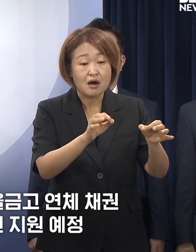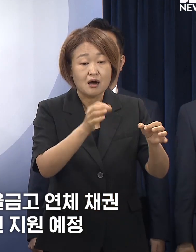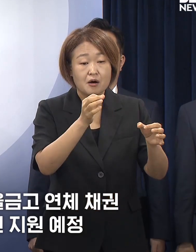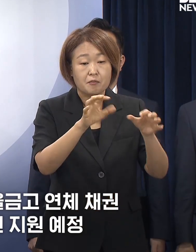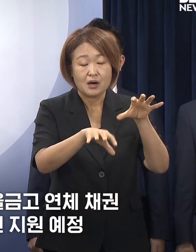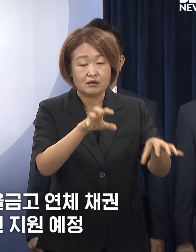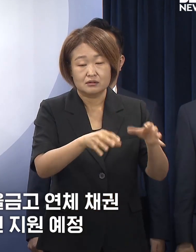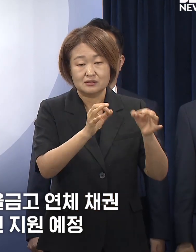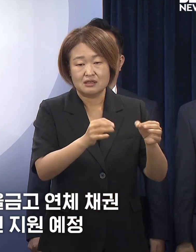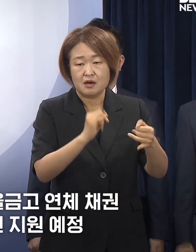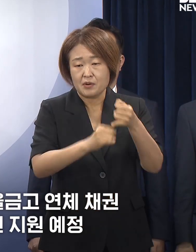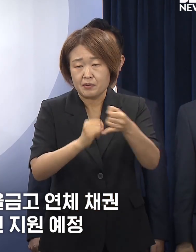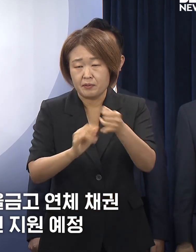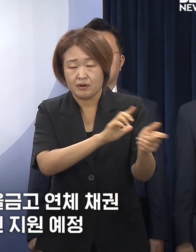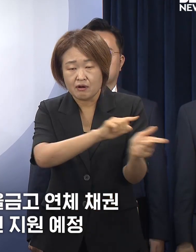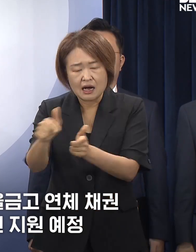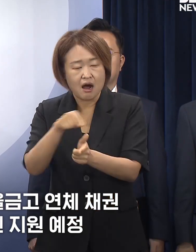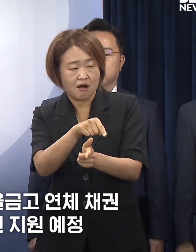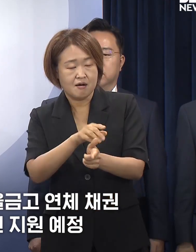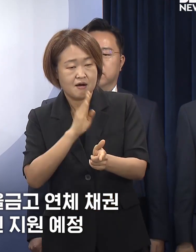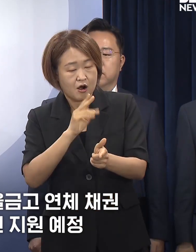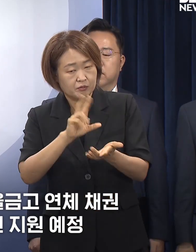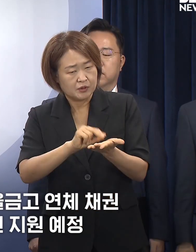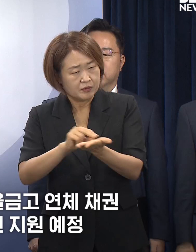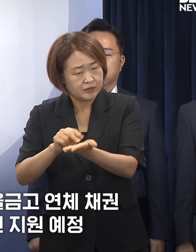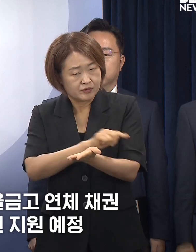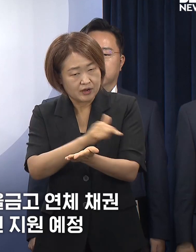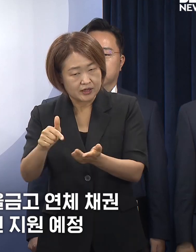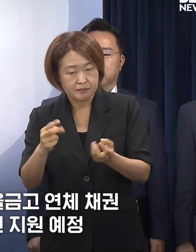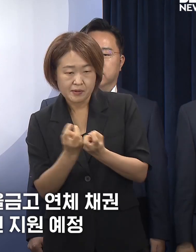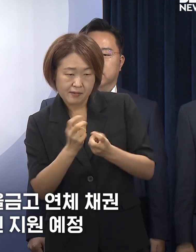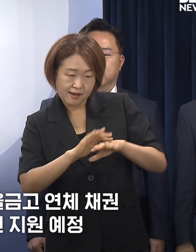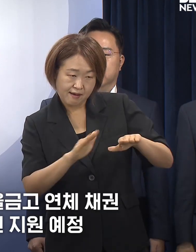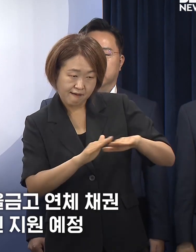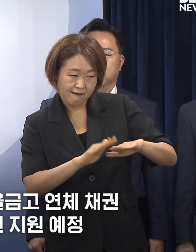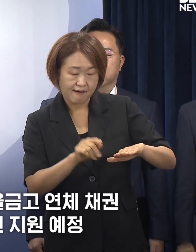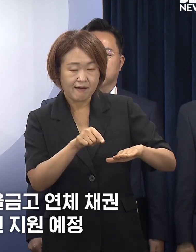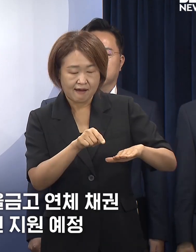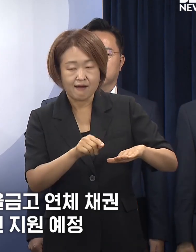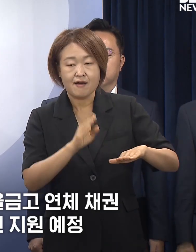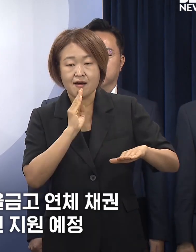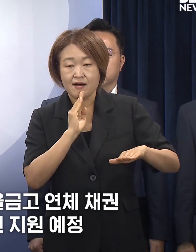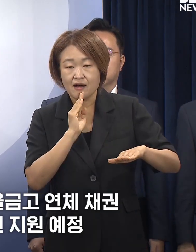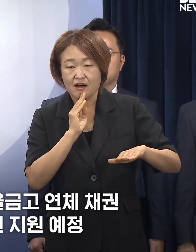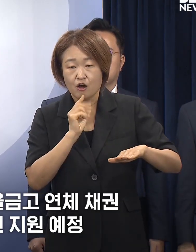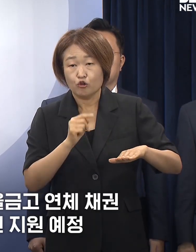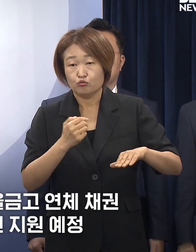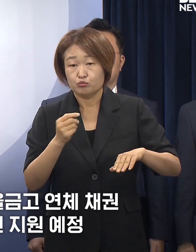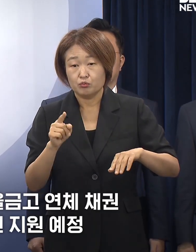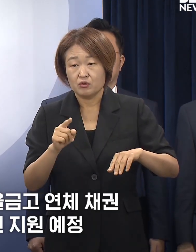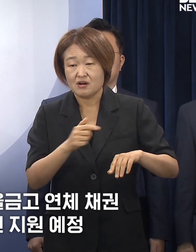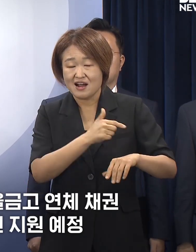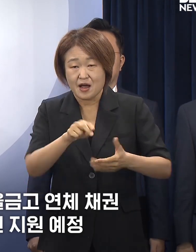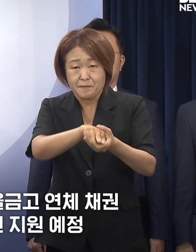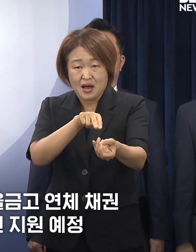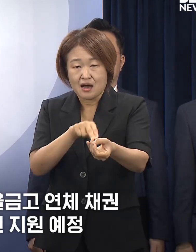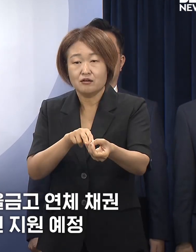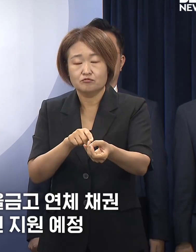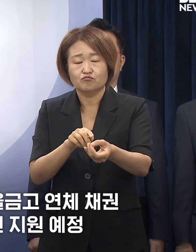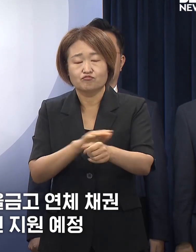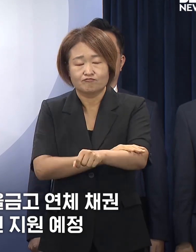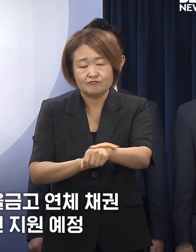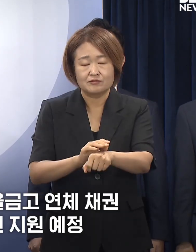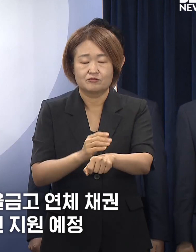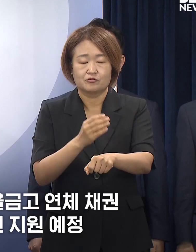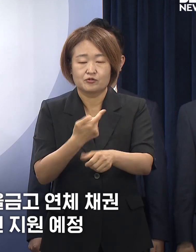위해 다양한 채널을 확보하여 새마을금고가 대규모 매각을 적극 추진할 수